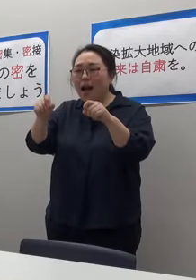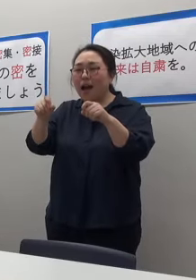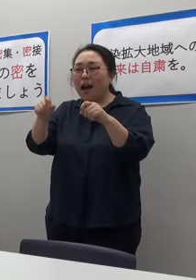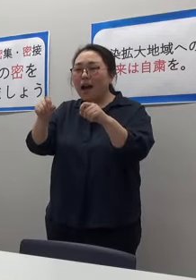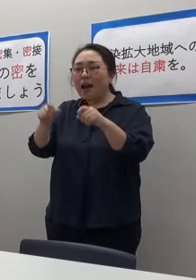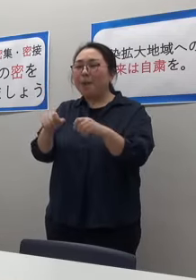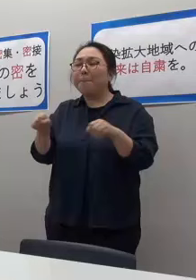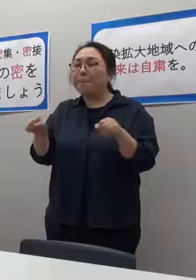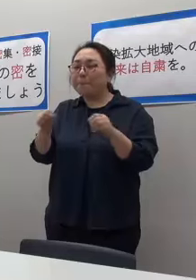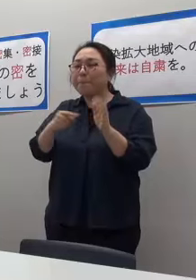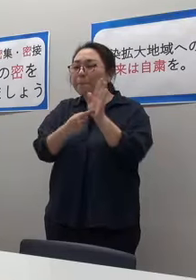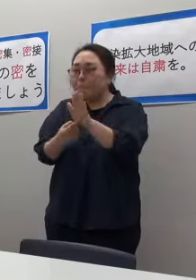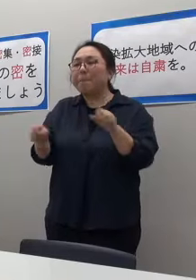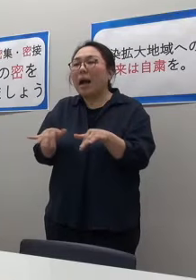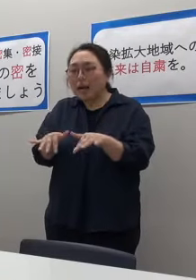ますので、